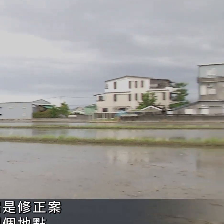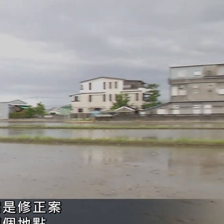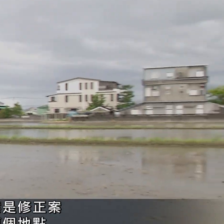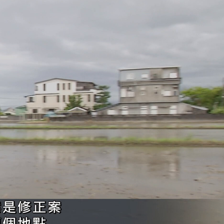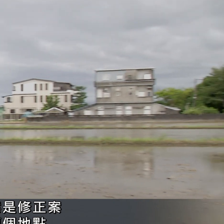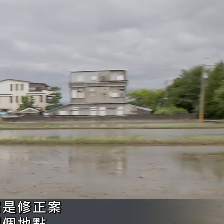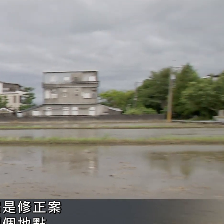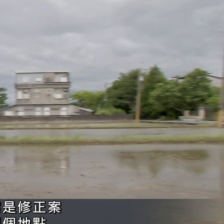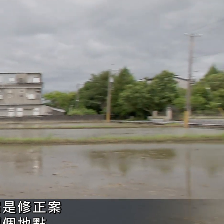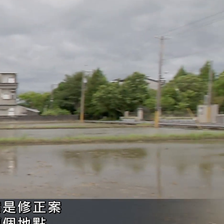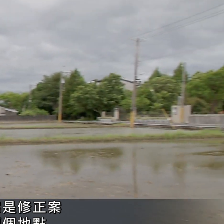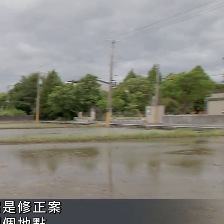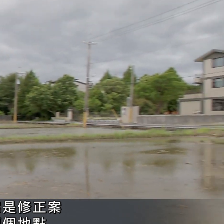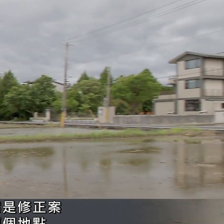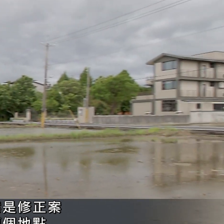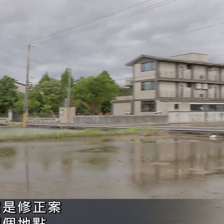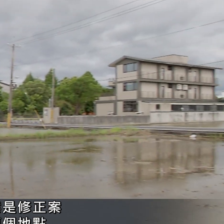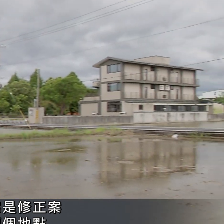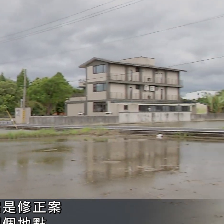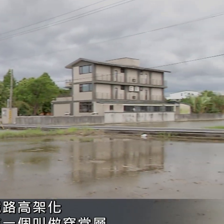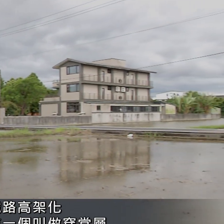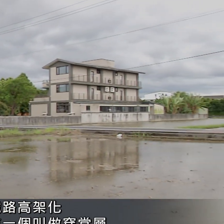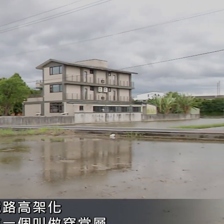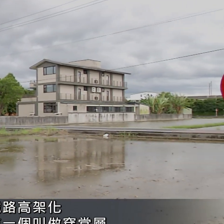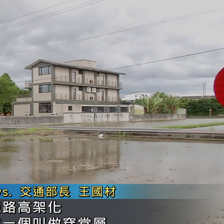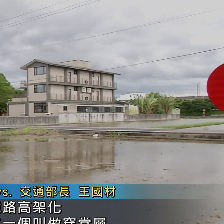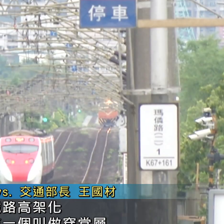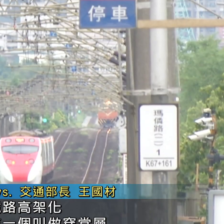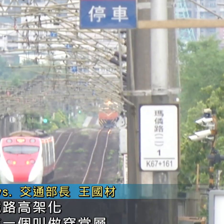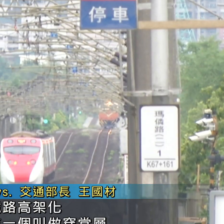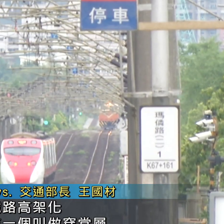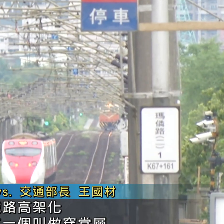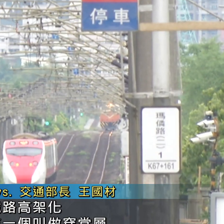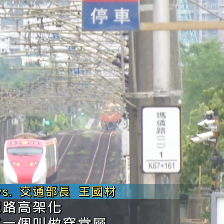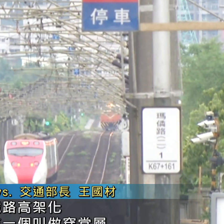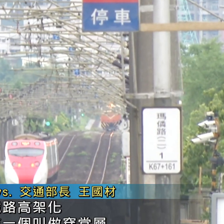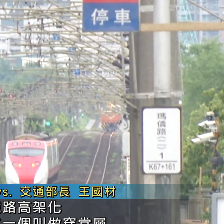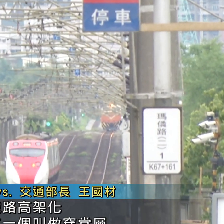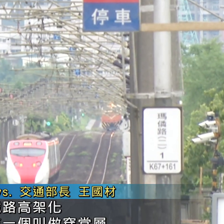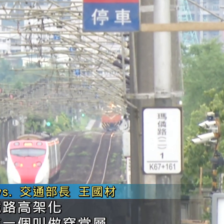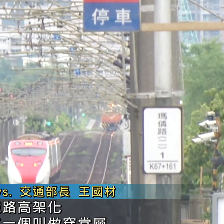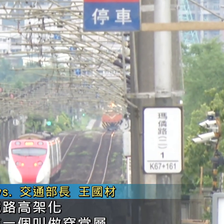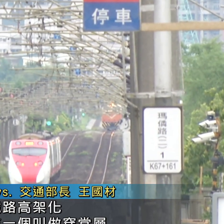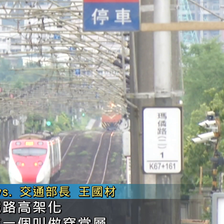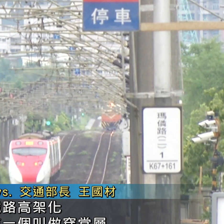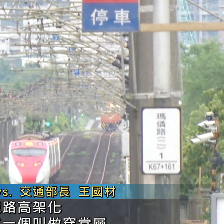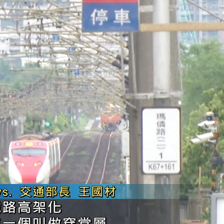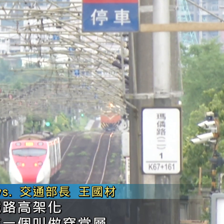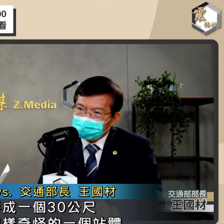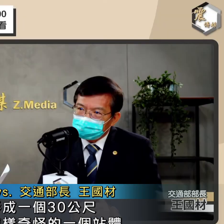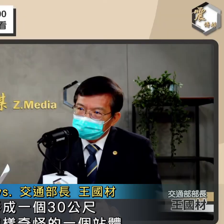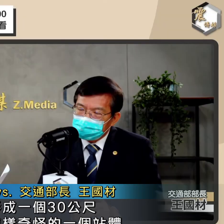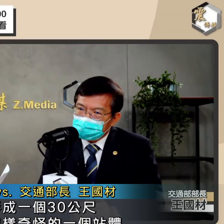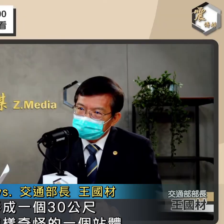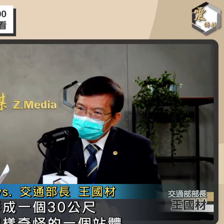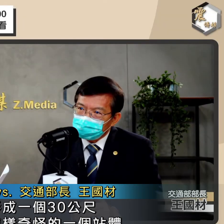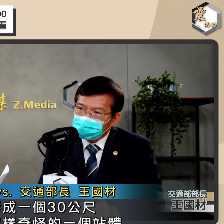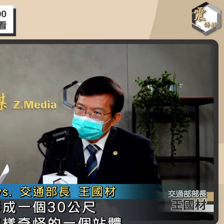正案，不是额外新增的两个地点。 是宜兰要到罗东铁路高架，事实上中间还有叫川塘城，宜兰的市区会形成